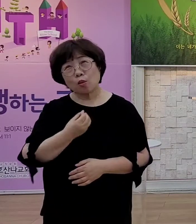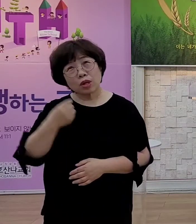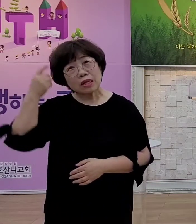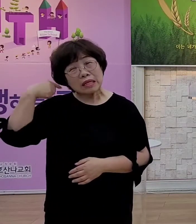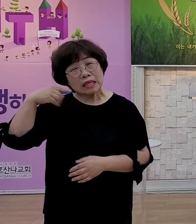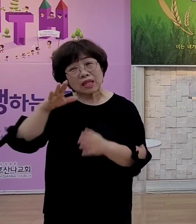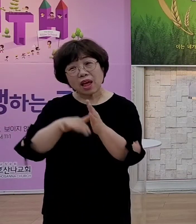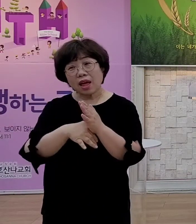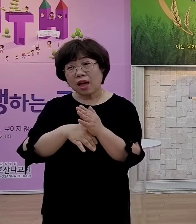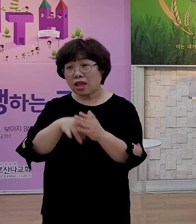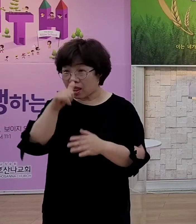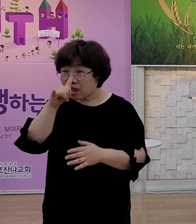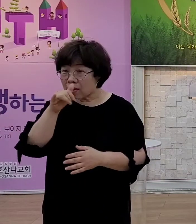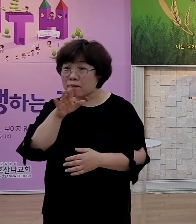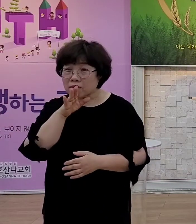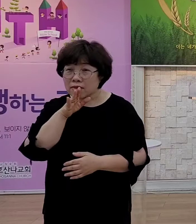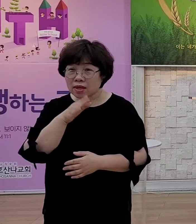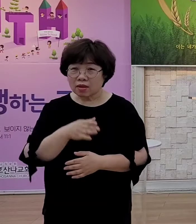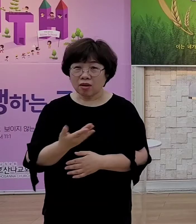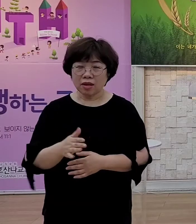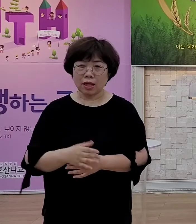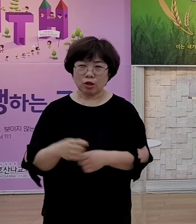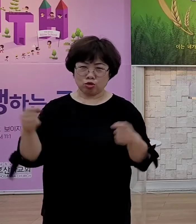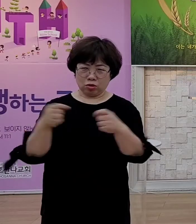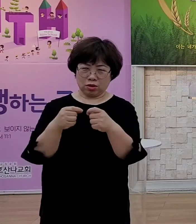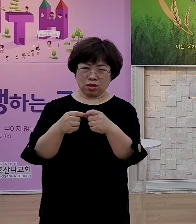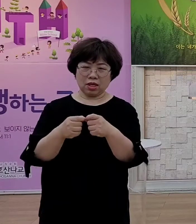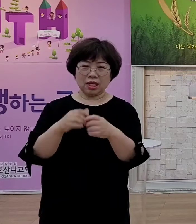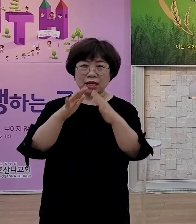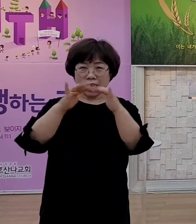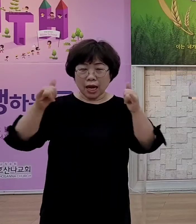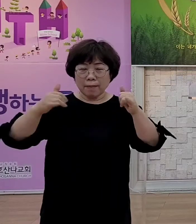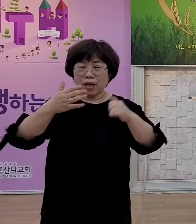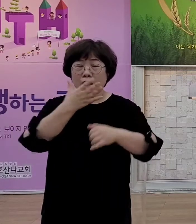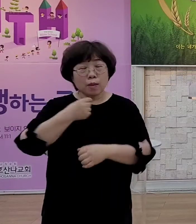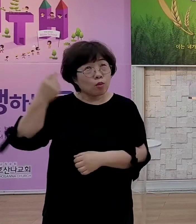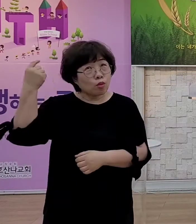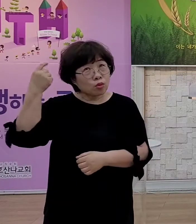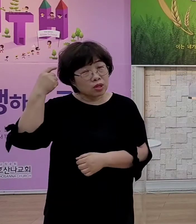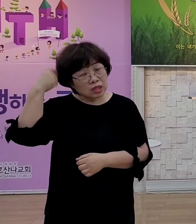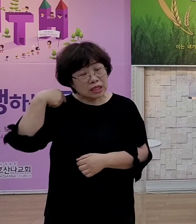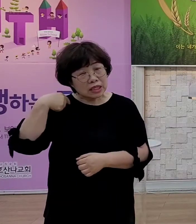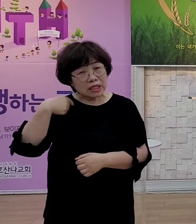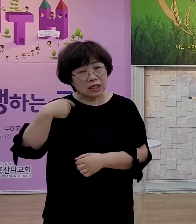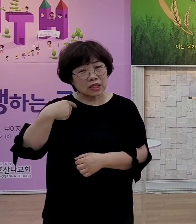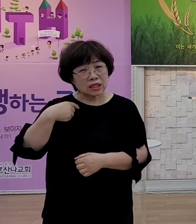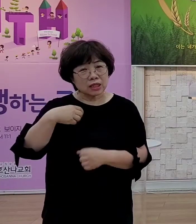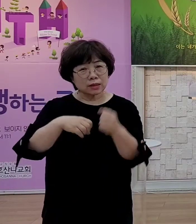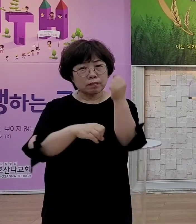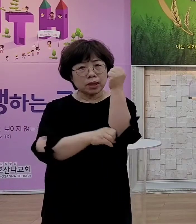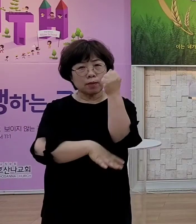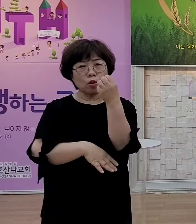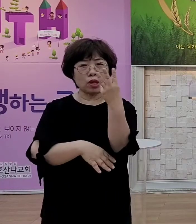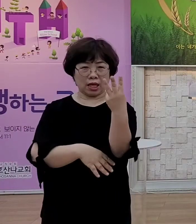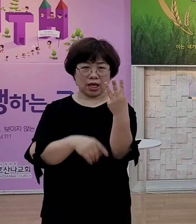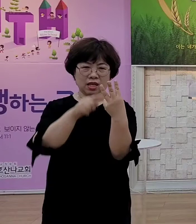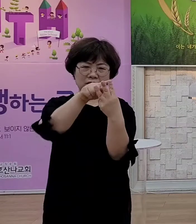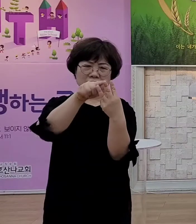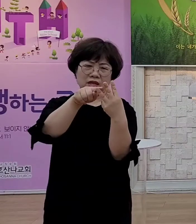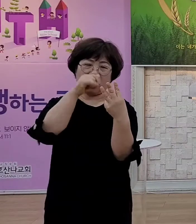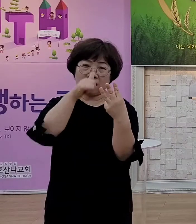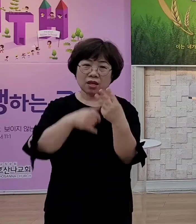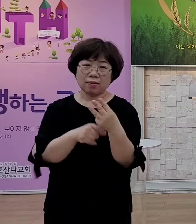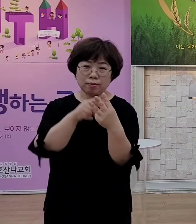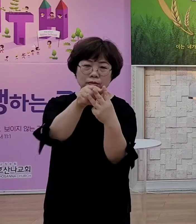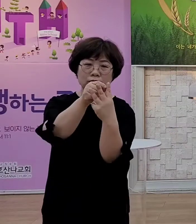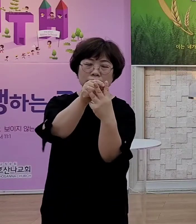있는데, 그냥 딱 줄여서 사람이 행복을 느끼는 세 가지 원리가 있다고 그래요. 첫 번째는